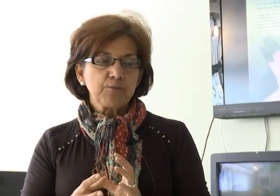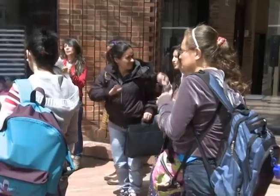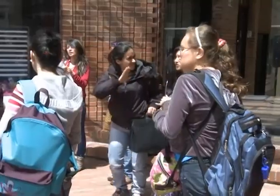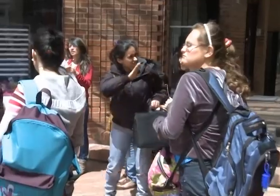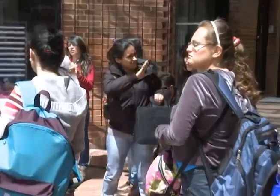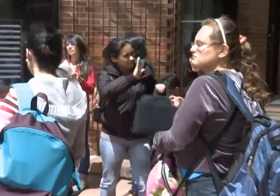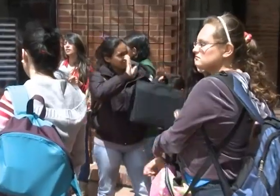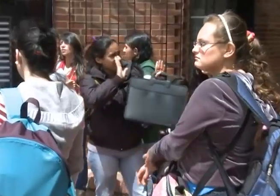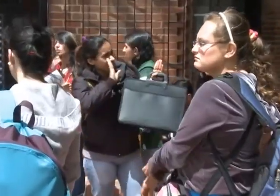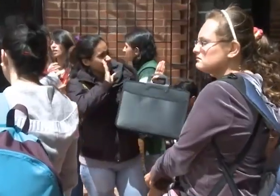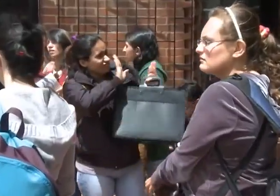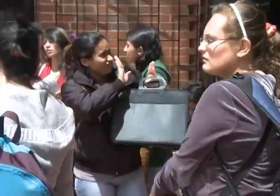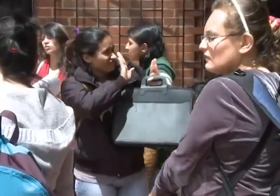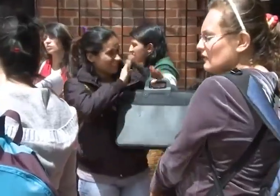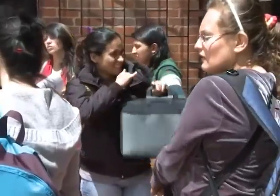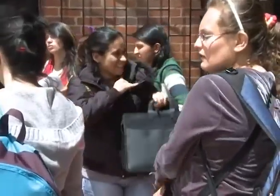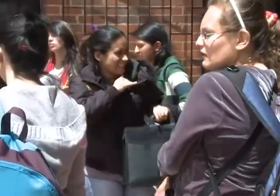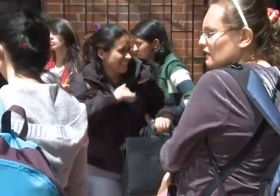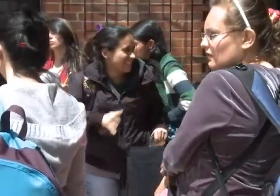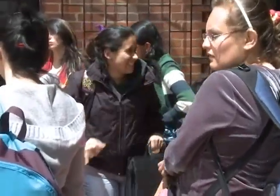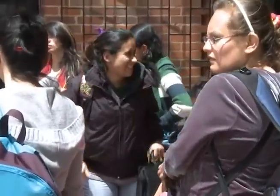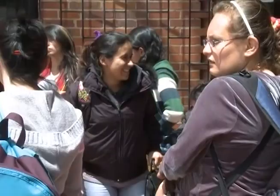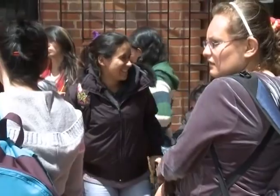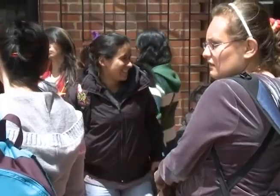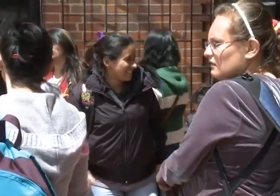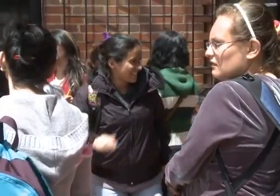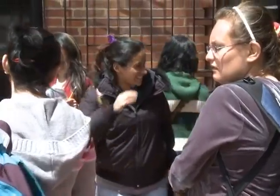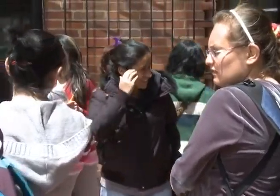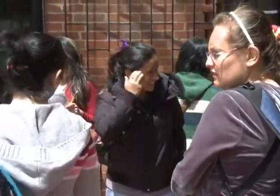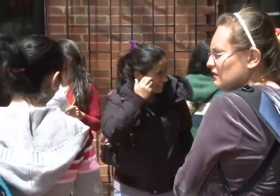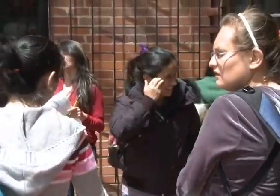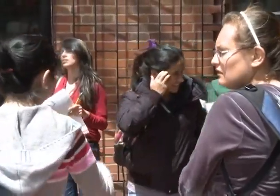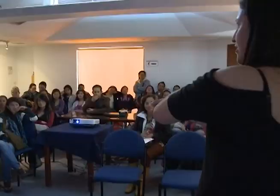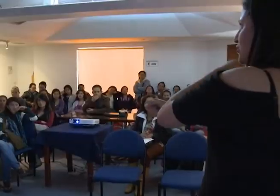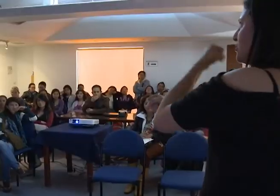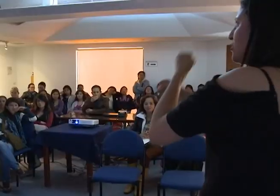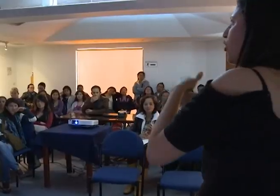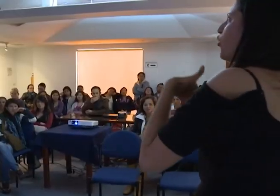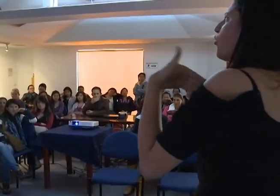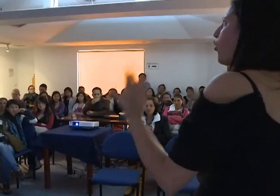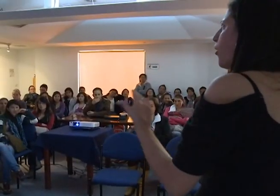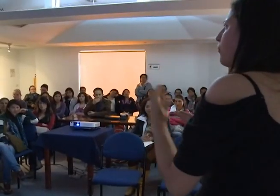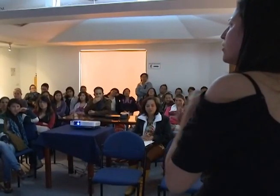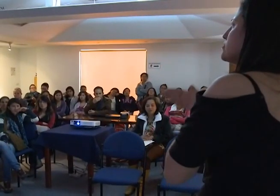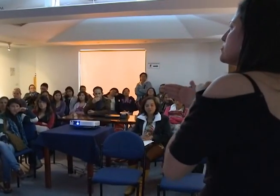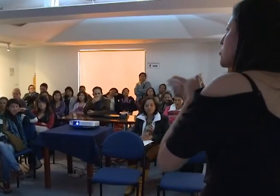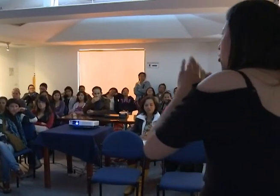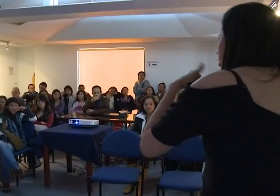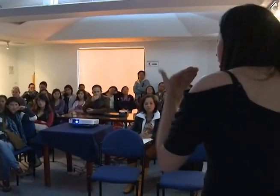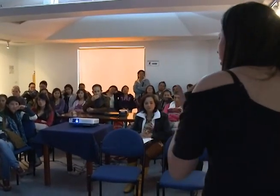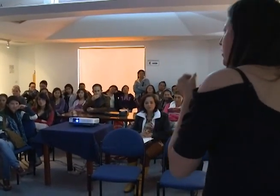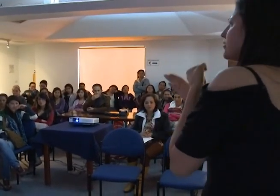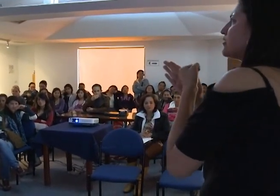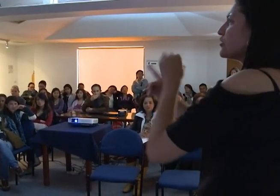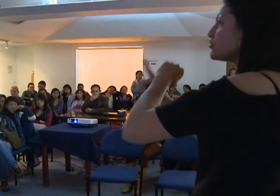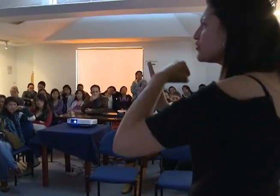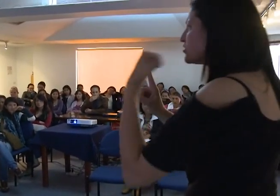por cada programa, unas 4 o 5 personas, porque es justamente en ese diálogo que ellos construyen y en